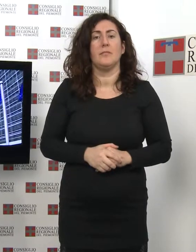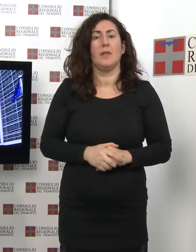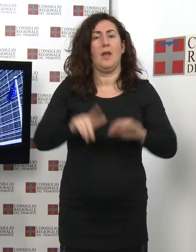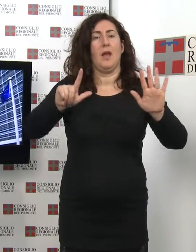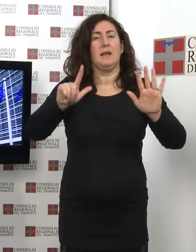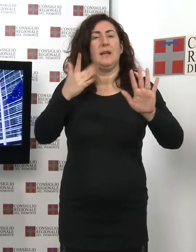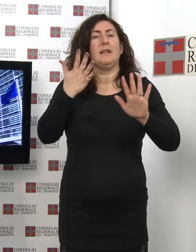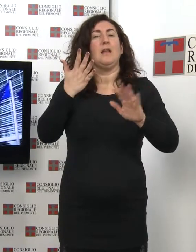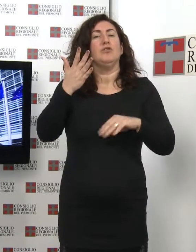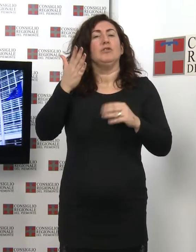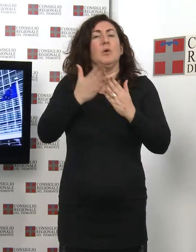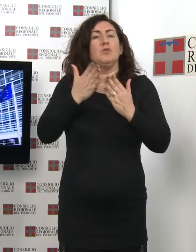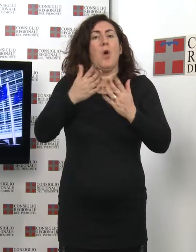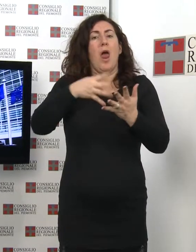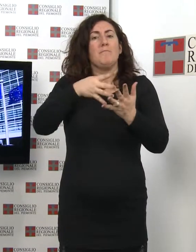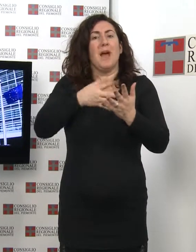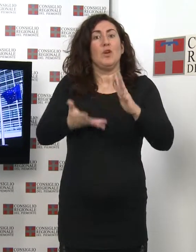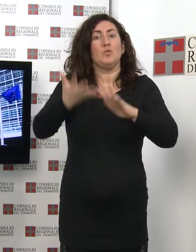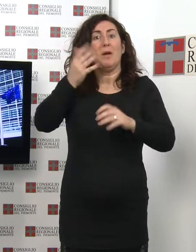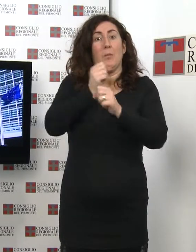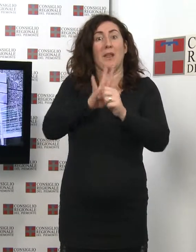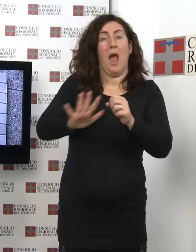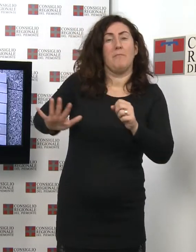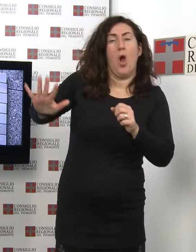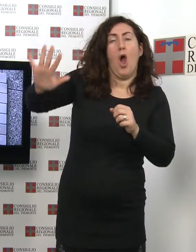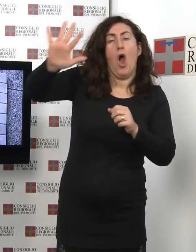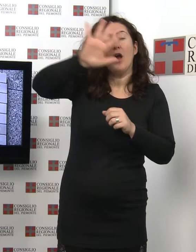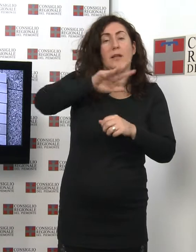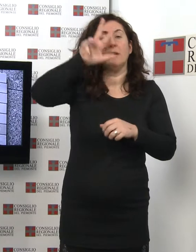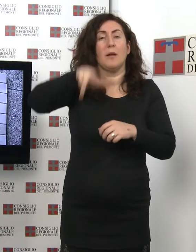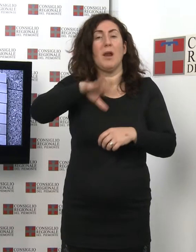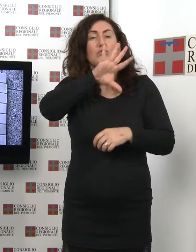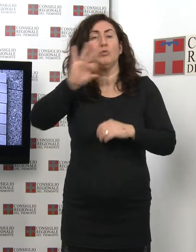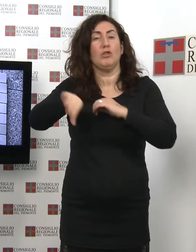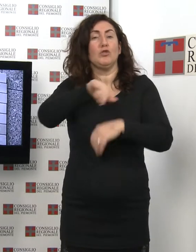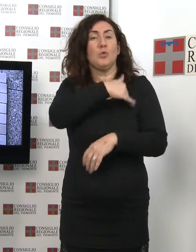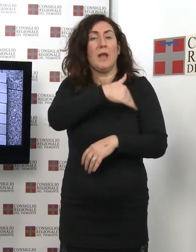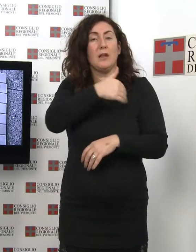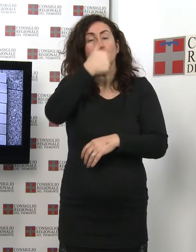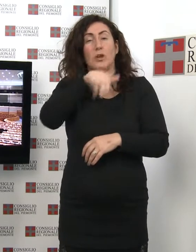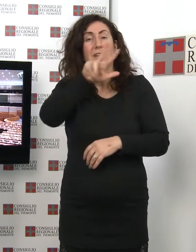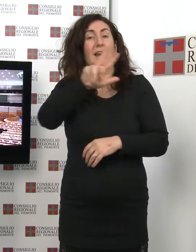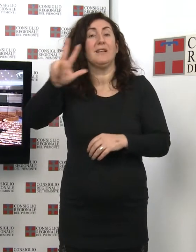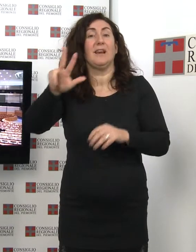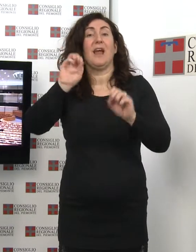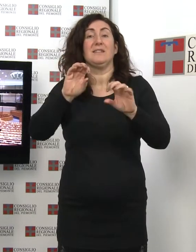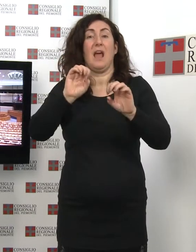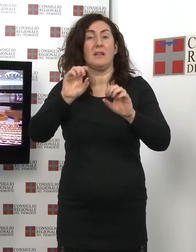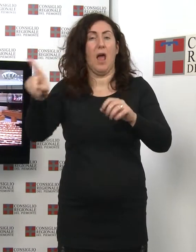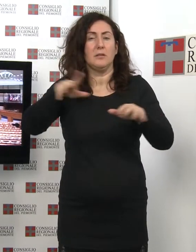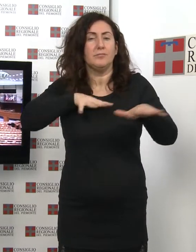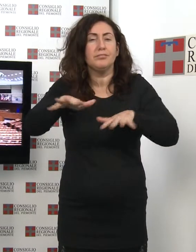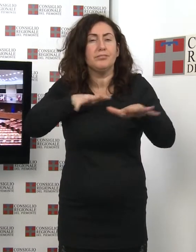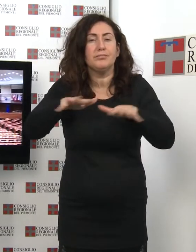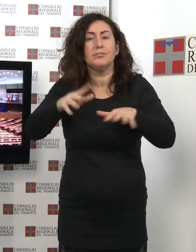75 scuole medie superiori del Piemonte, seguiti da 133 insegnanti, si sono cimentati sui 3 temi proposti quest'anno per la